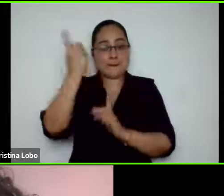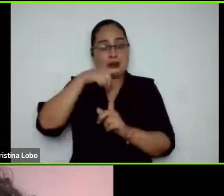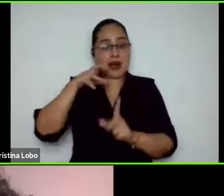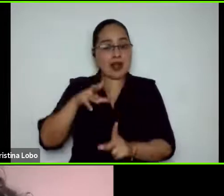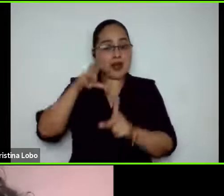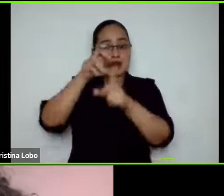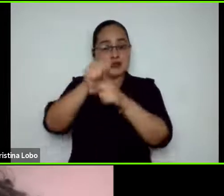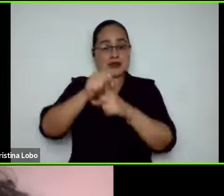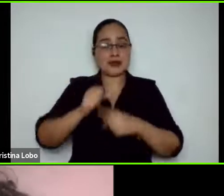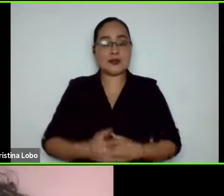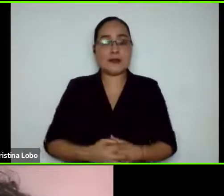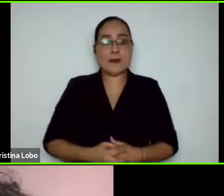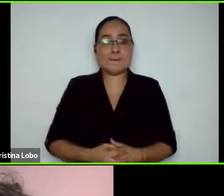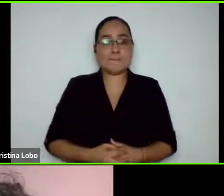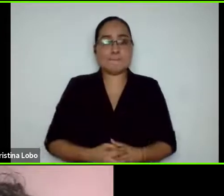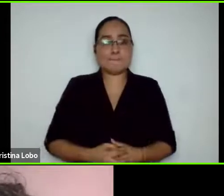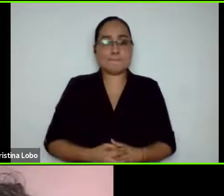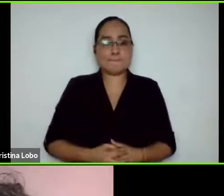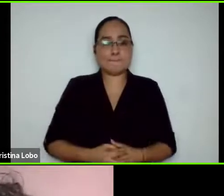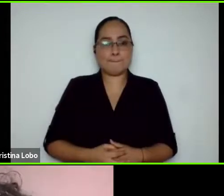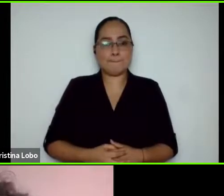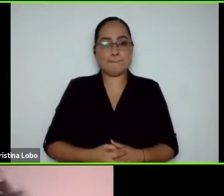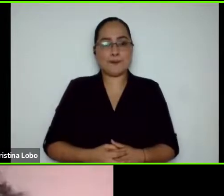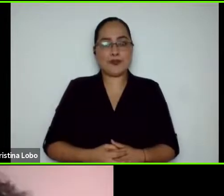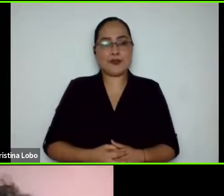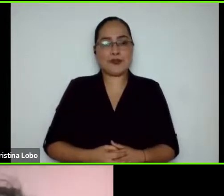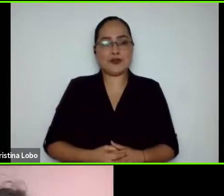Sí, Lourdes, si quieres.